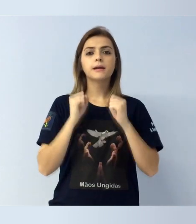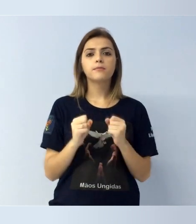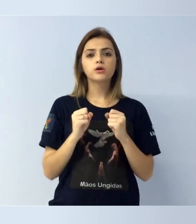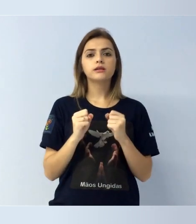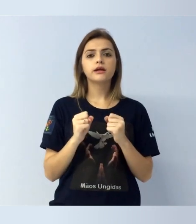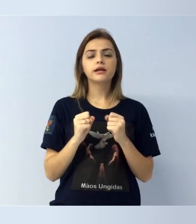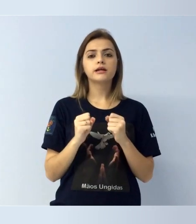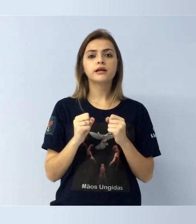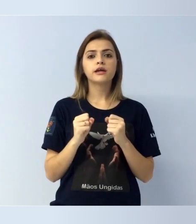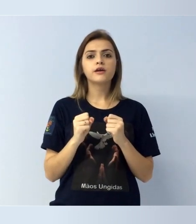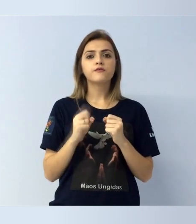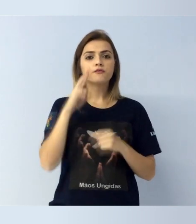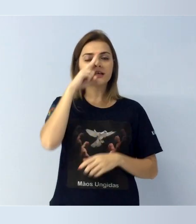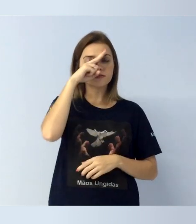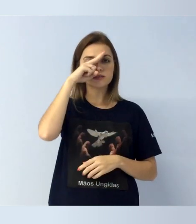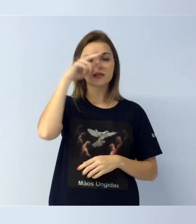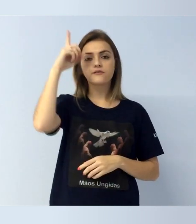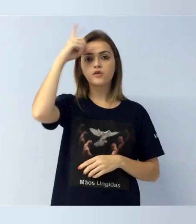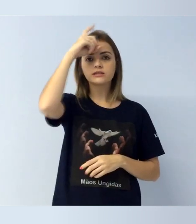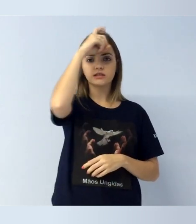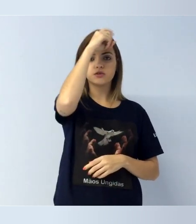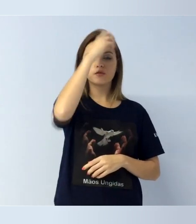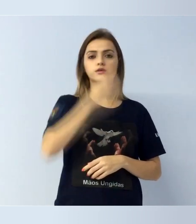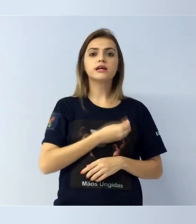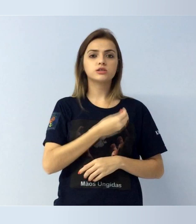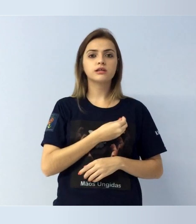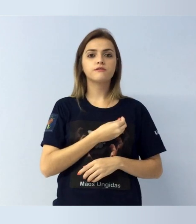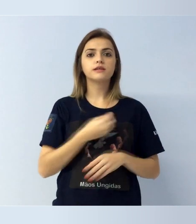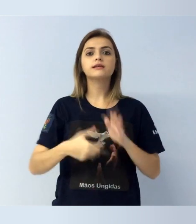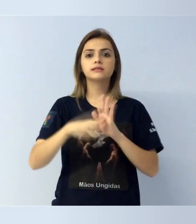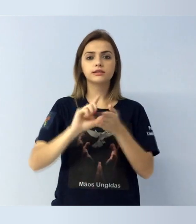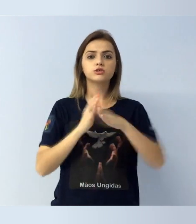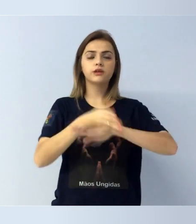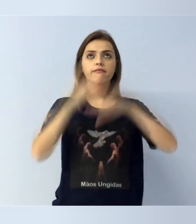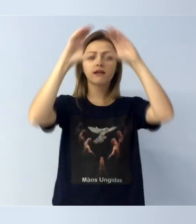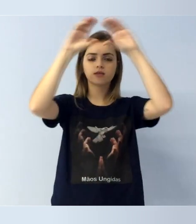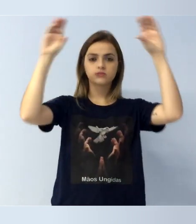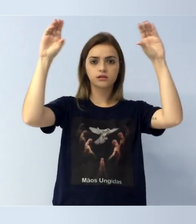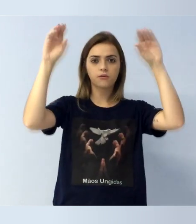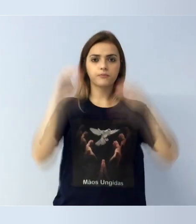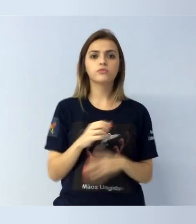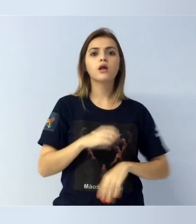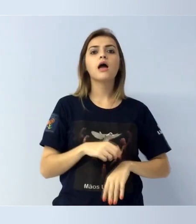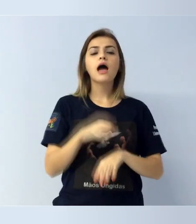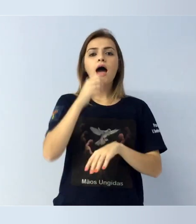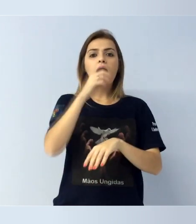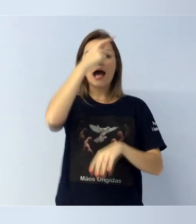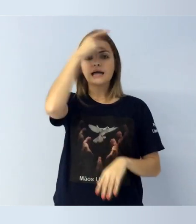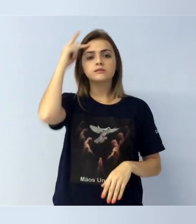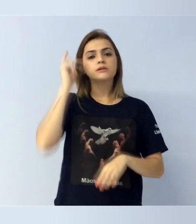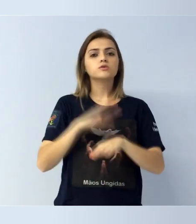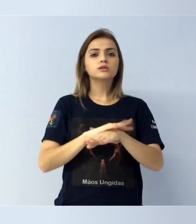enfrentar as últimas lutas antes da entrada na casa do Pai. A enfermidade pode levar a pessoa